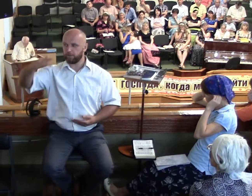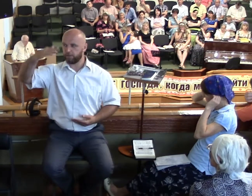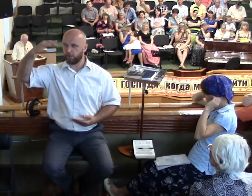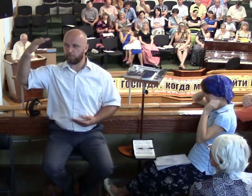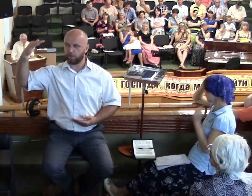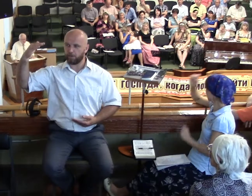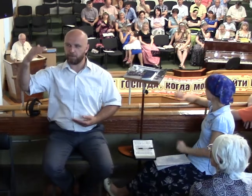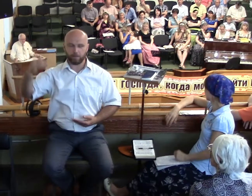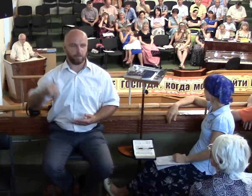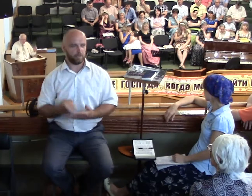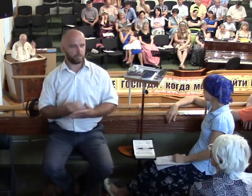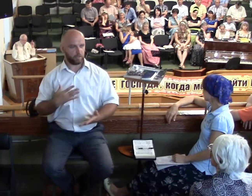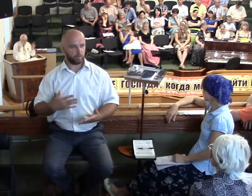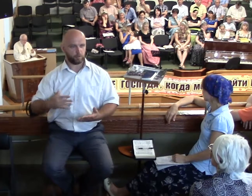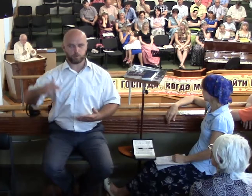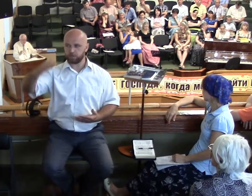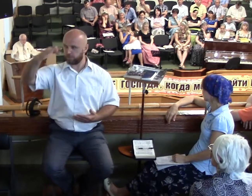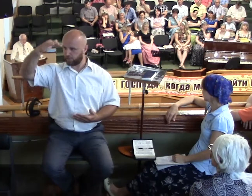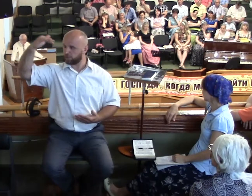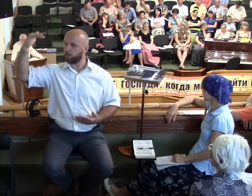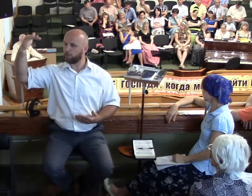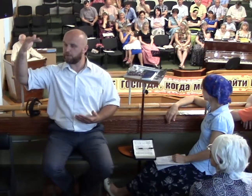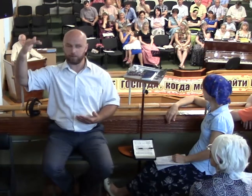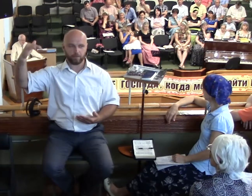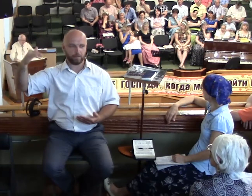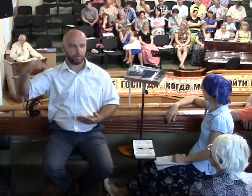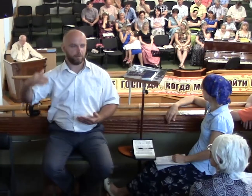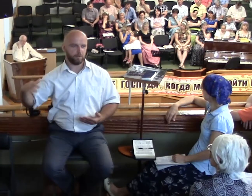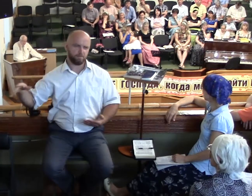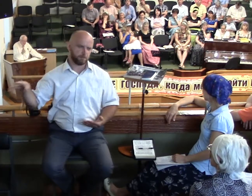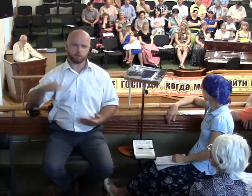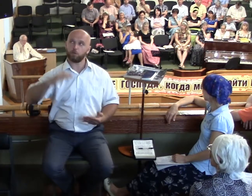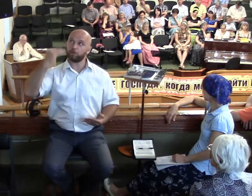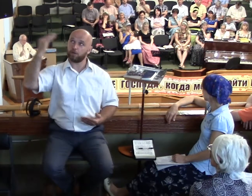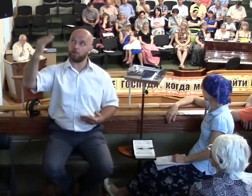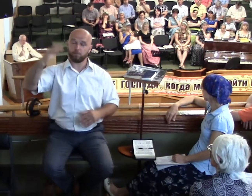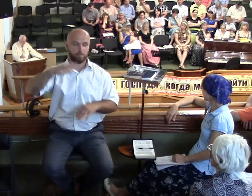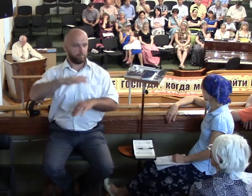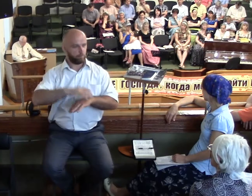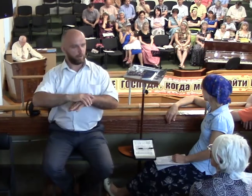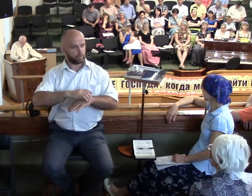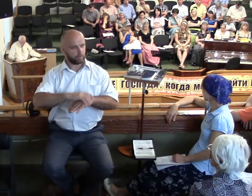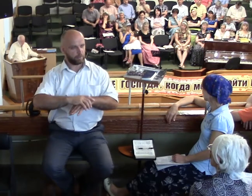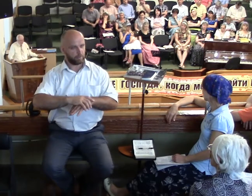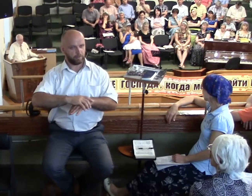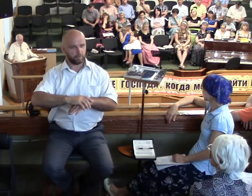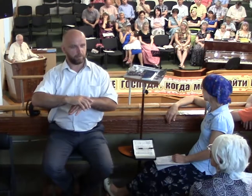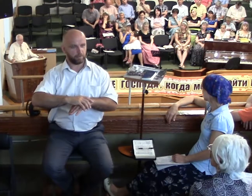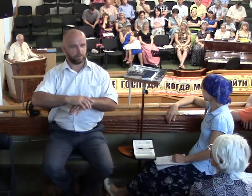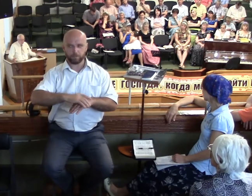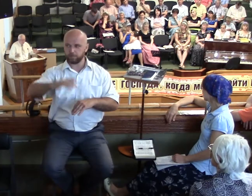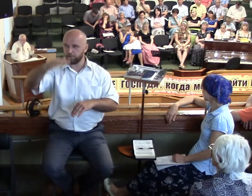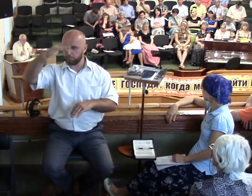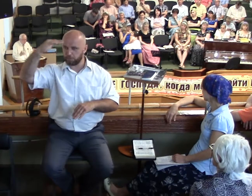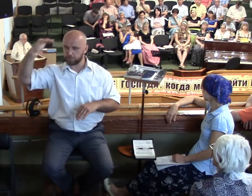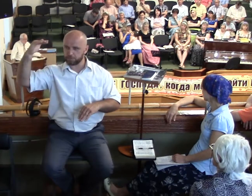кто произвольно грешит, то там не остается жертвы за грех. Кто произвольно грешит, в этом же послании к евреям,